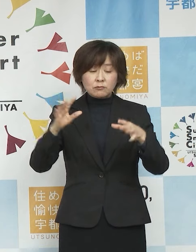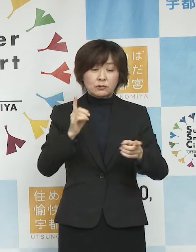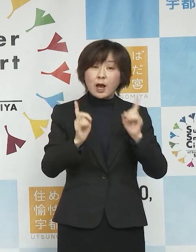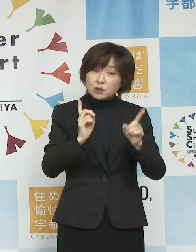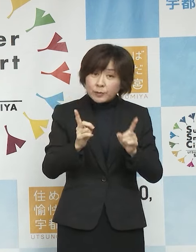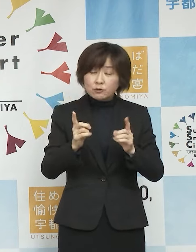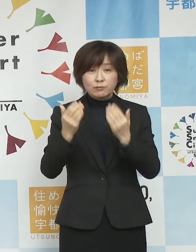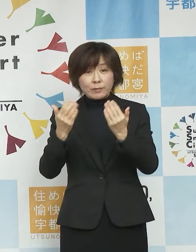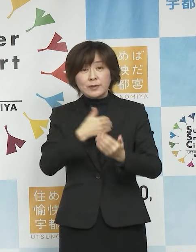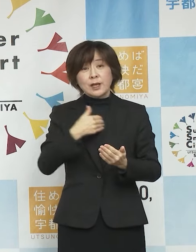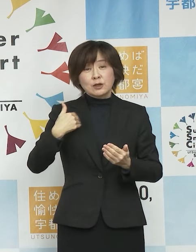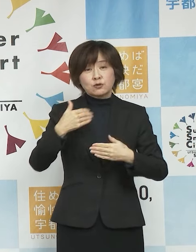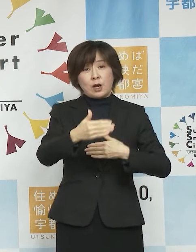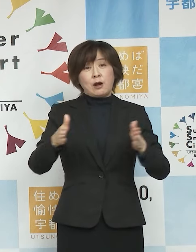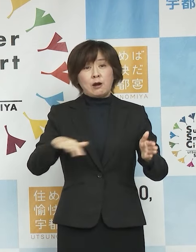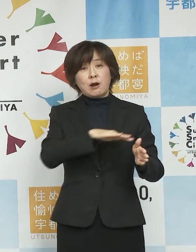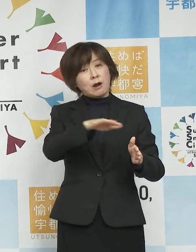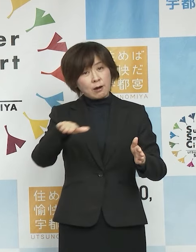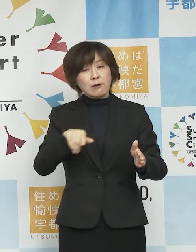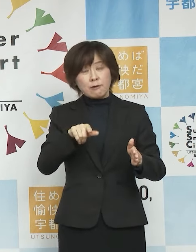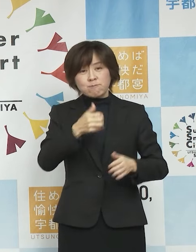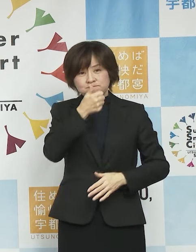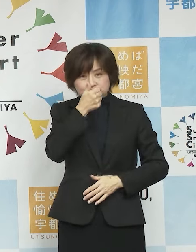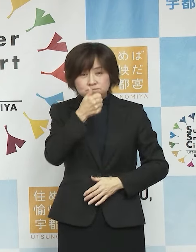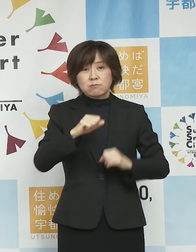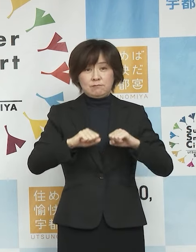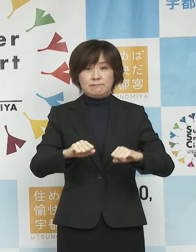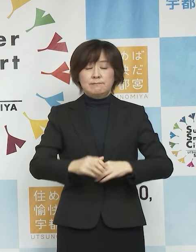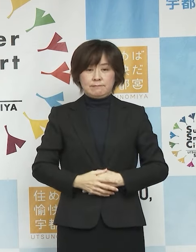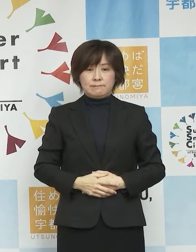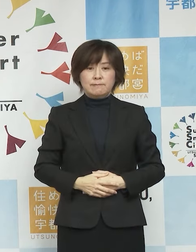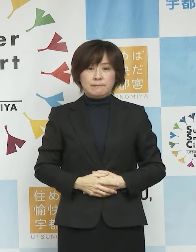びと学びの環境を充実してまいります。